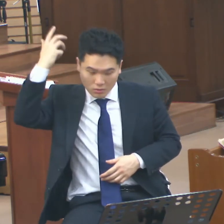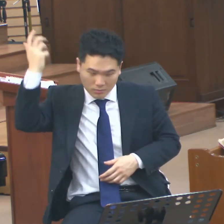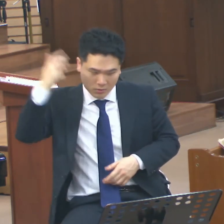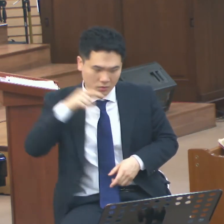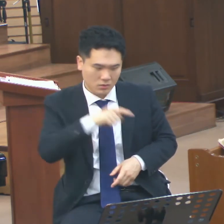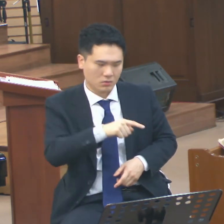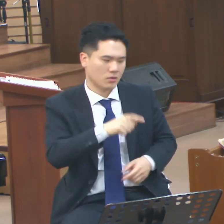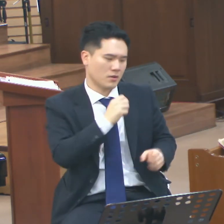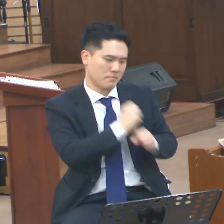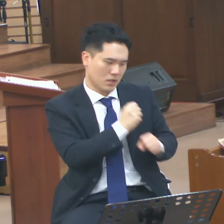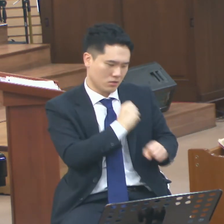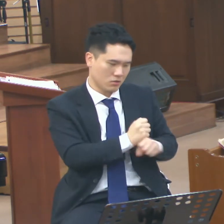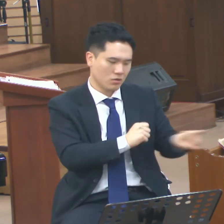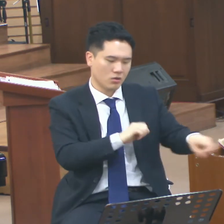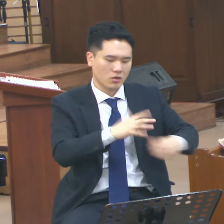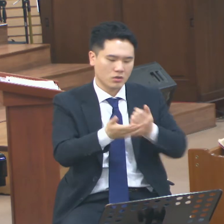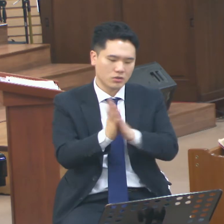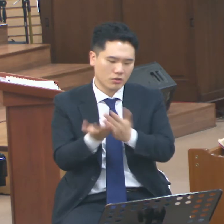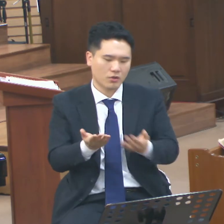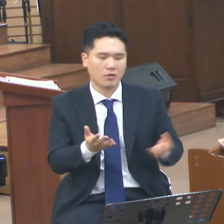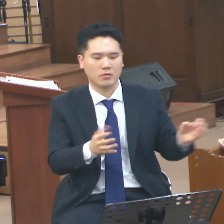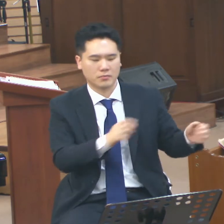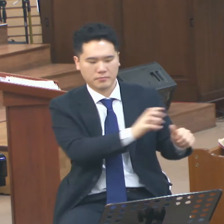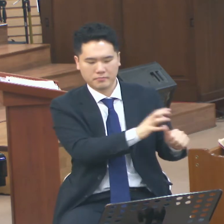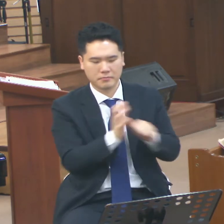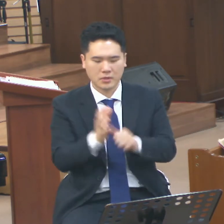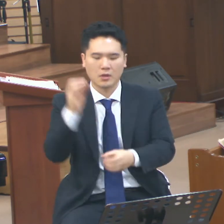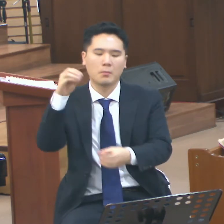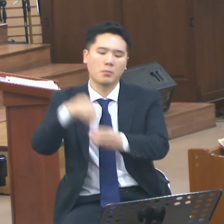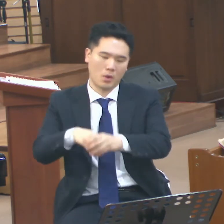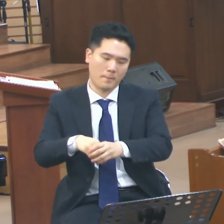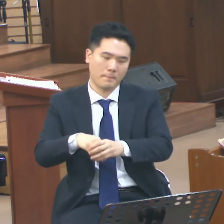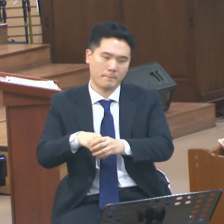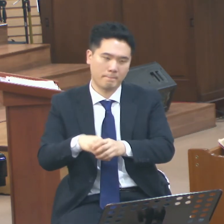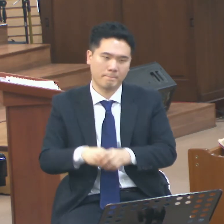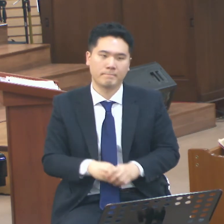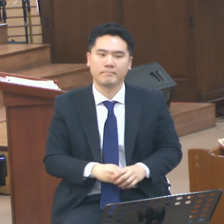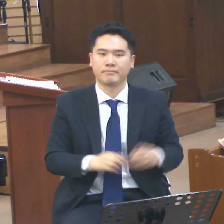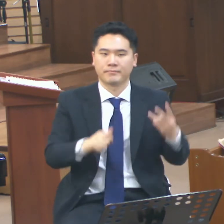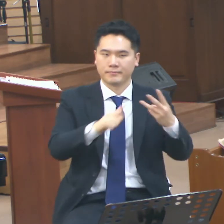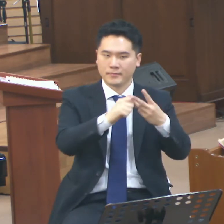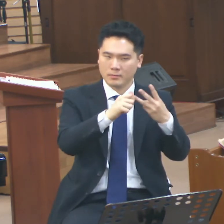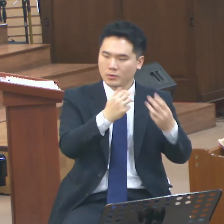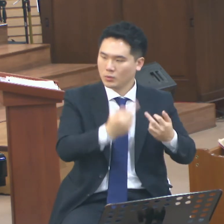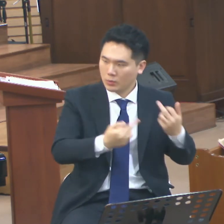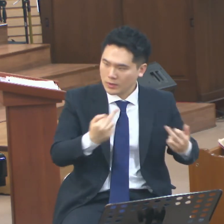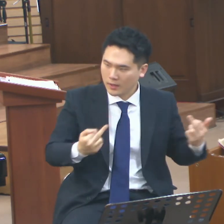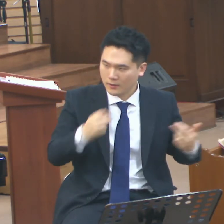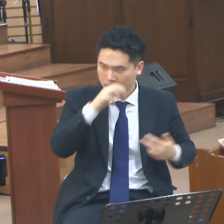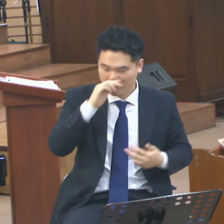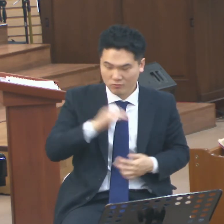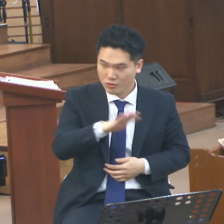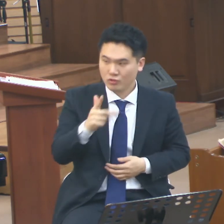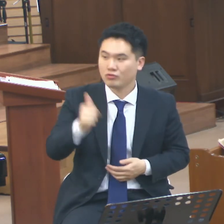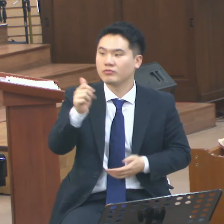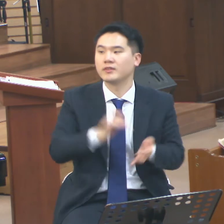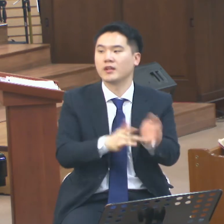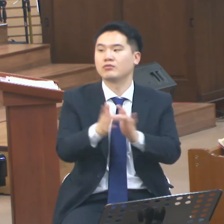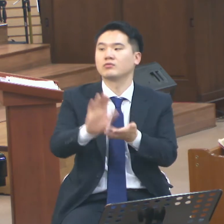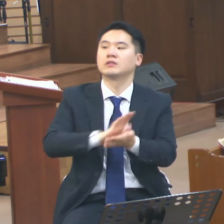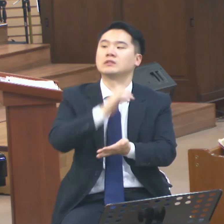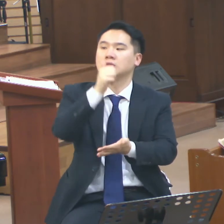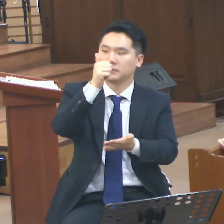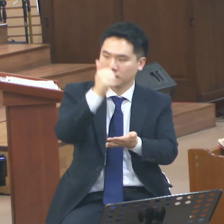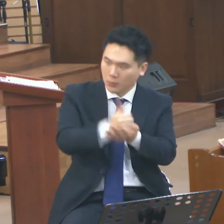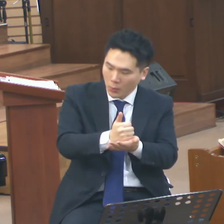그렇게 하셨고요. 또 셋째 유다는요, 셋째 동생 유다는 우리 주 예수